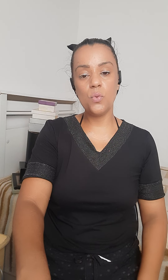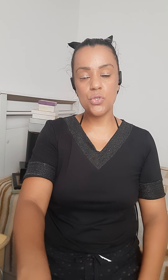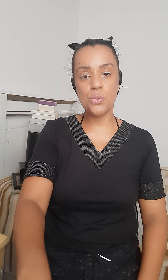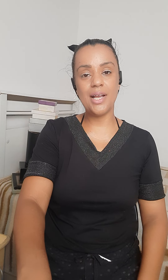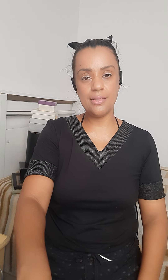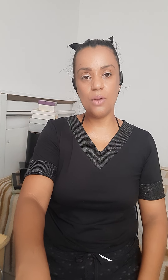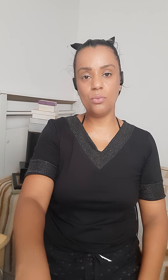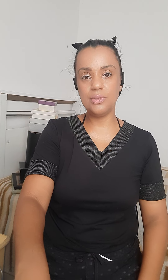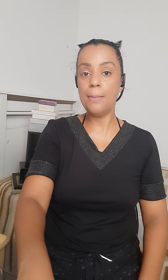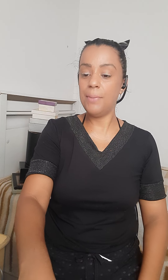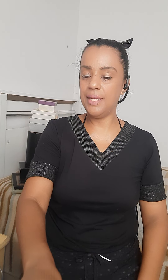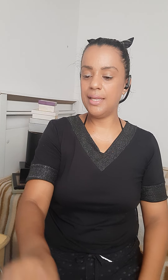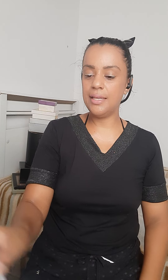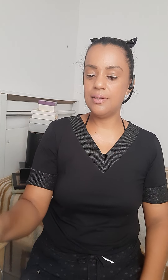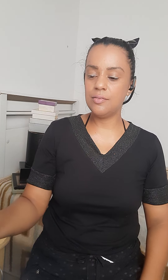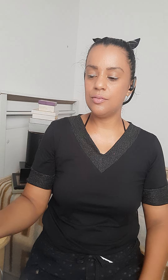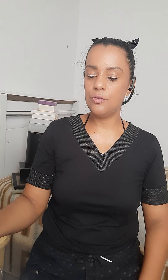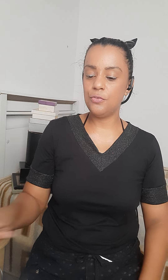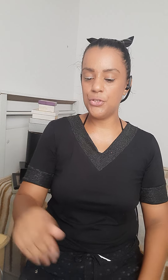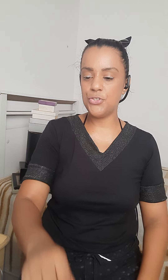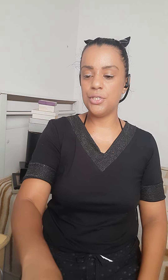uso cada um também, né? Foi dito.